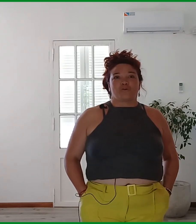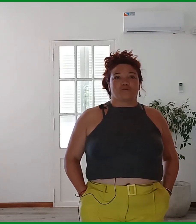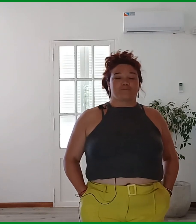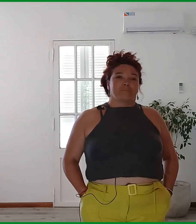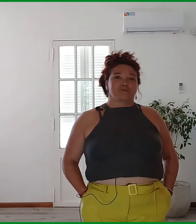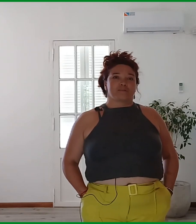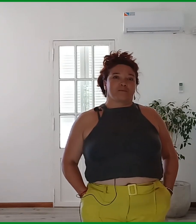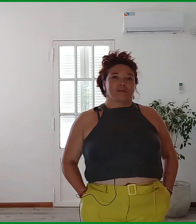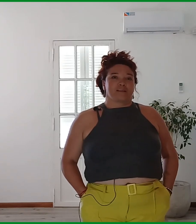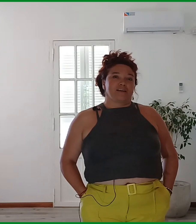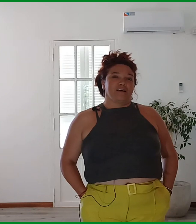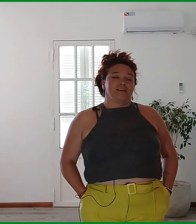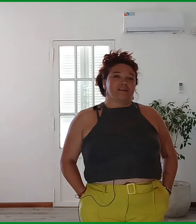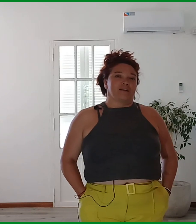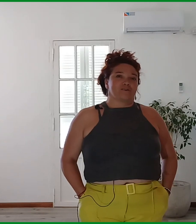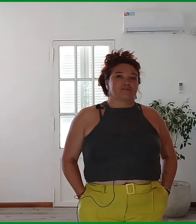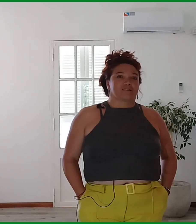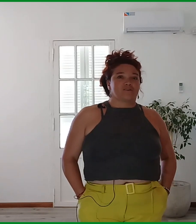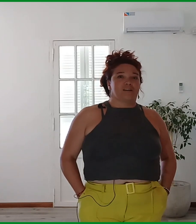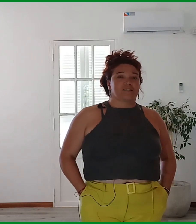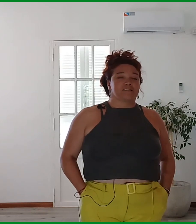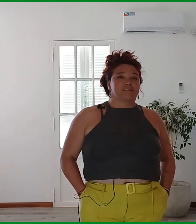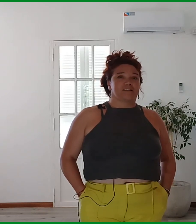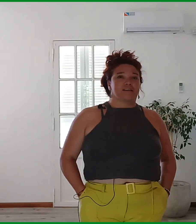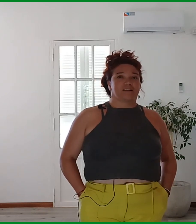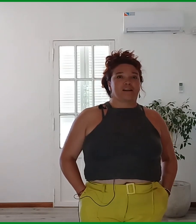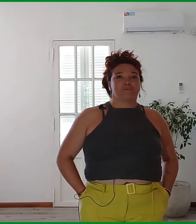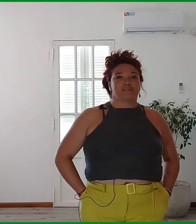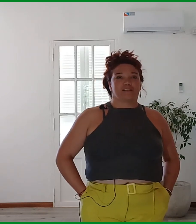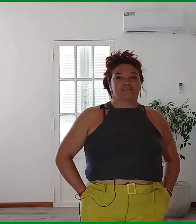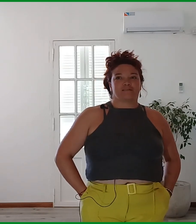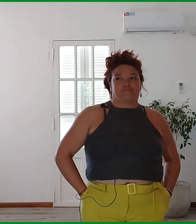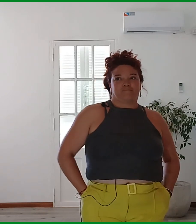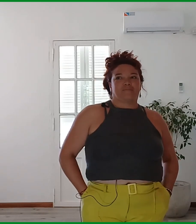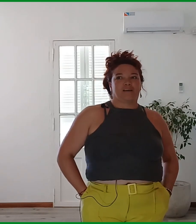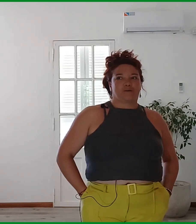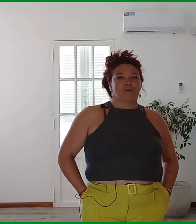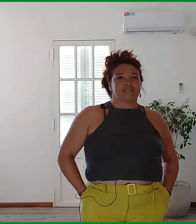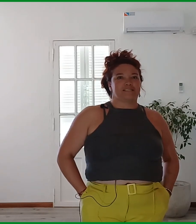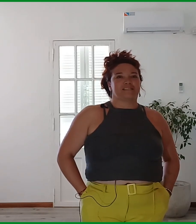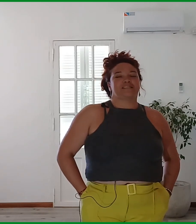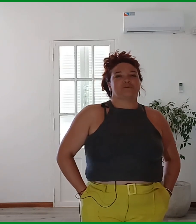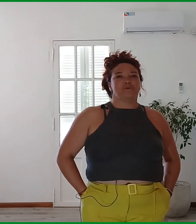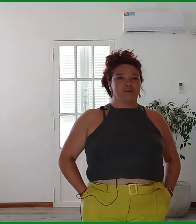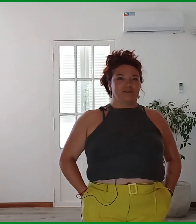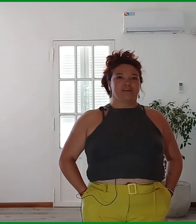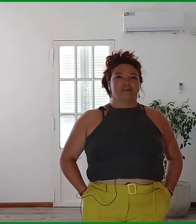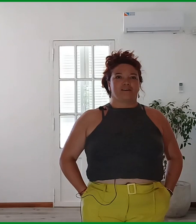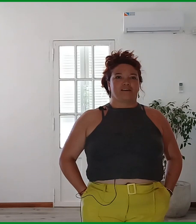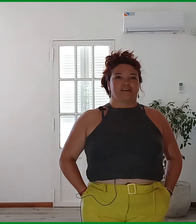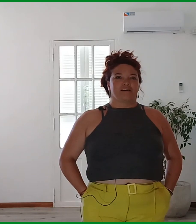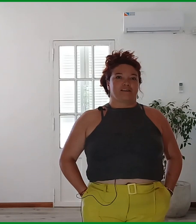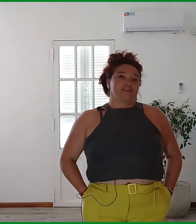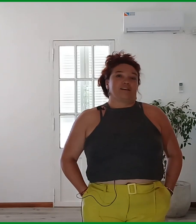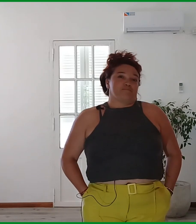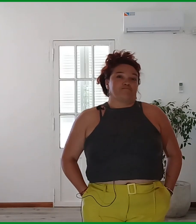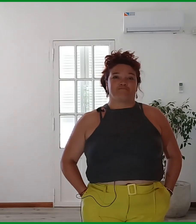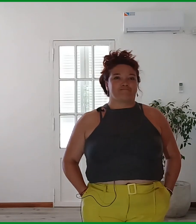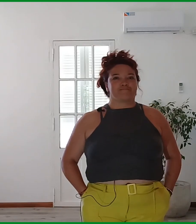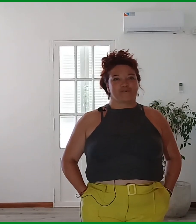todo. Pasó a ser mi atelier y el contacto con la gente realmente es como el incentivo que tiene, ¿no?